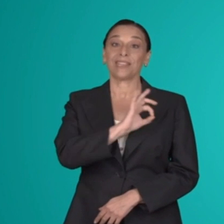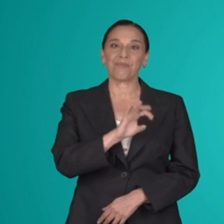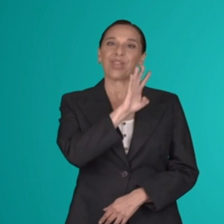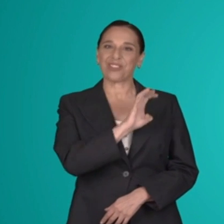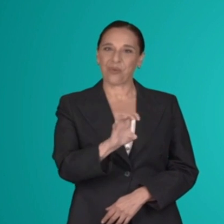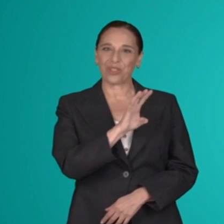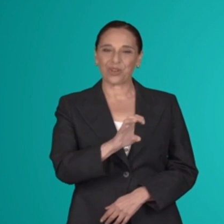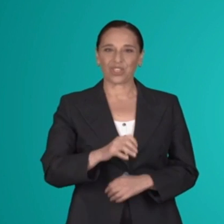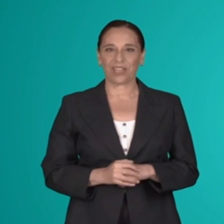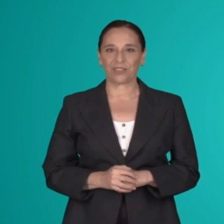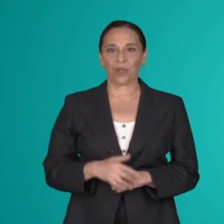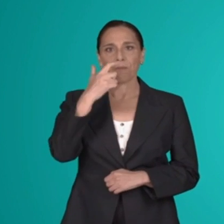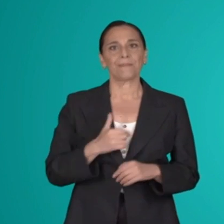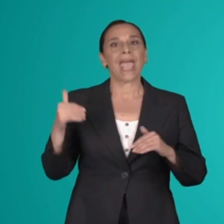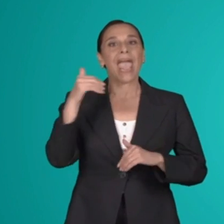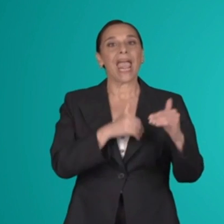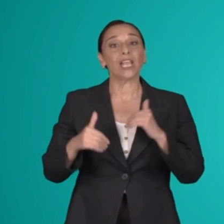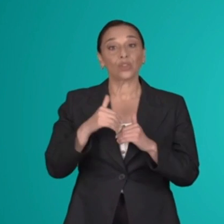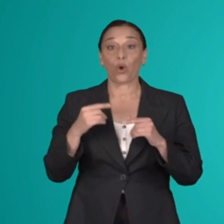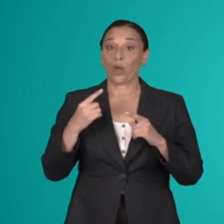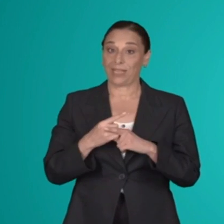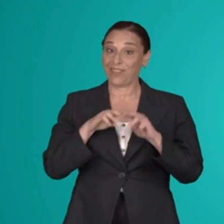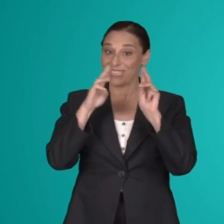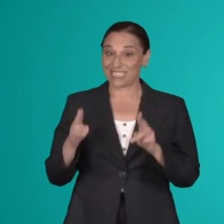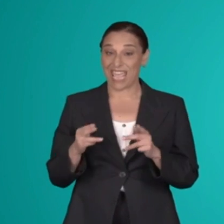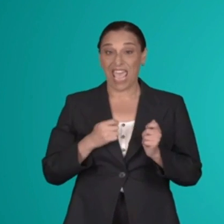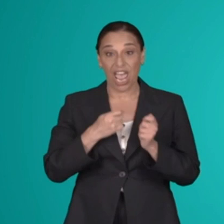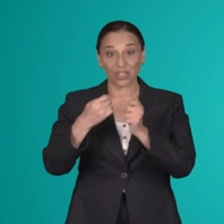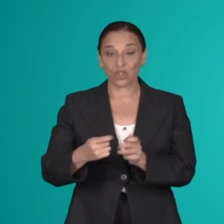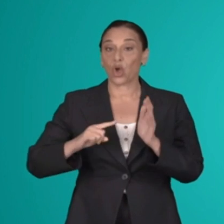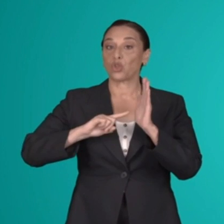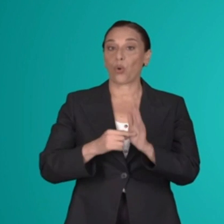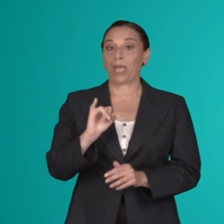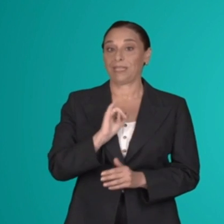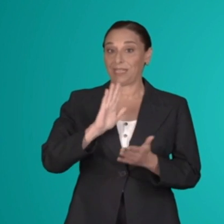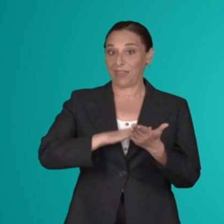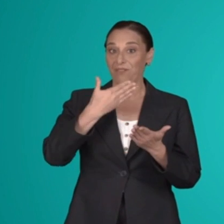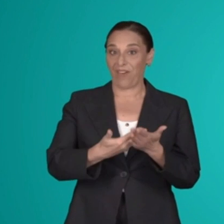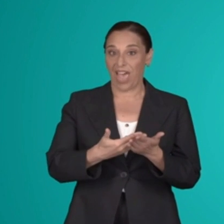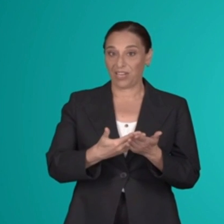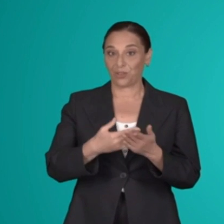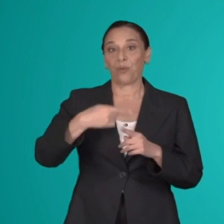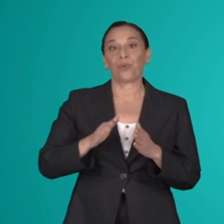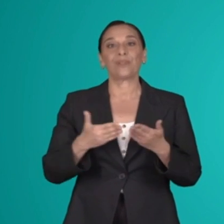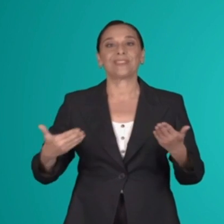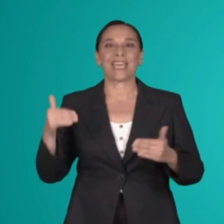deputati. L'elettore dovrà presentarsi al seggio con un documento di identità valido e la tessera